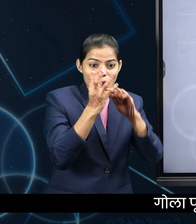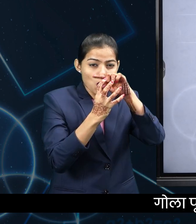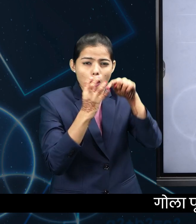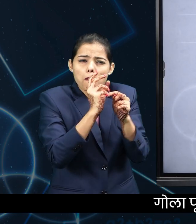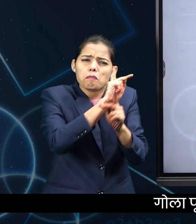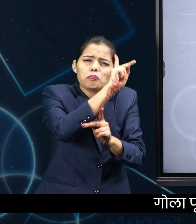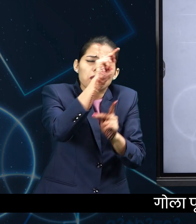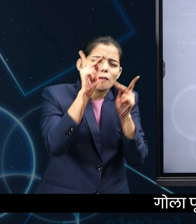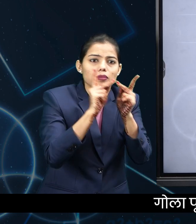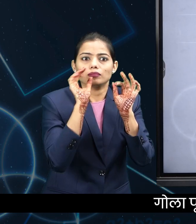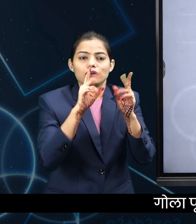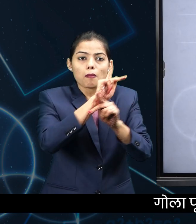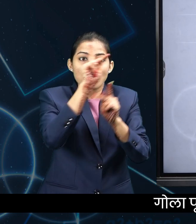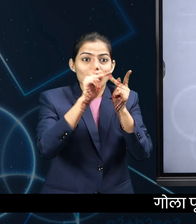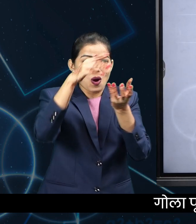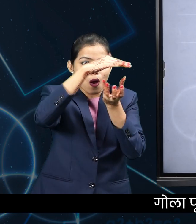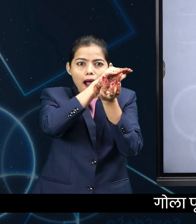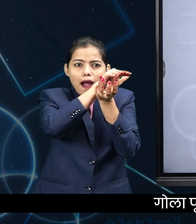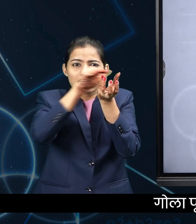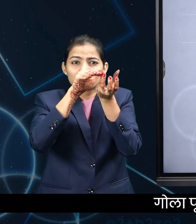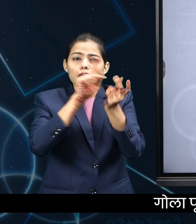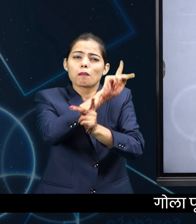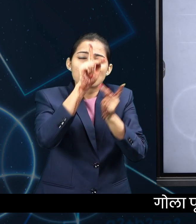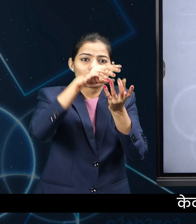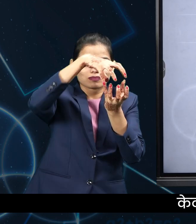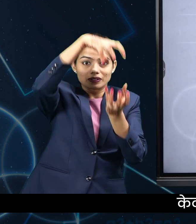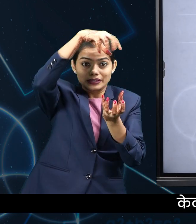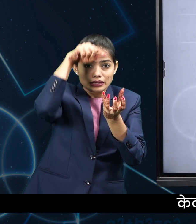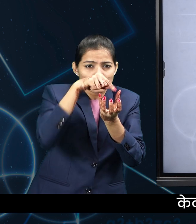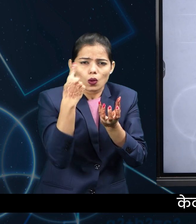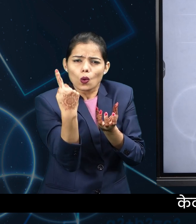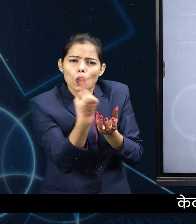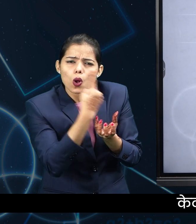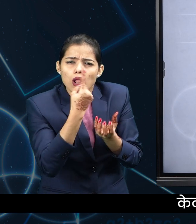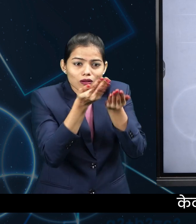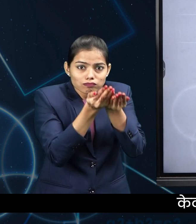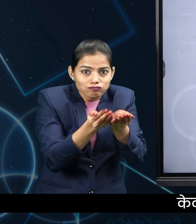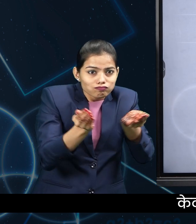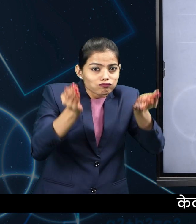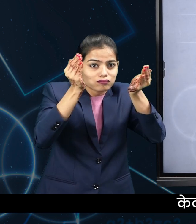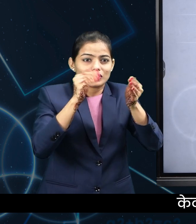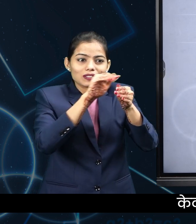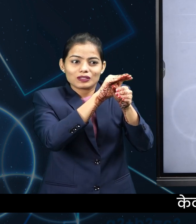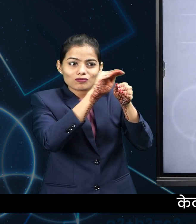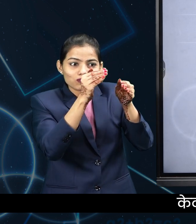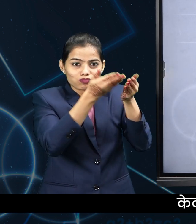गोला पूरी तरह सममित होता है और इसकी केवल एक घुमावदार सतह होती है।